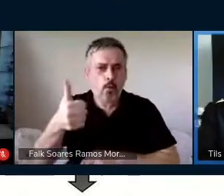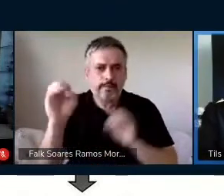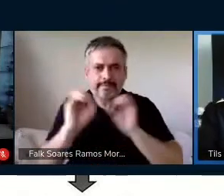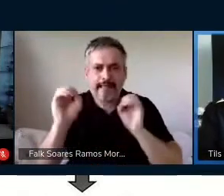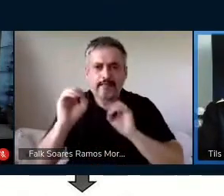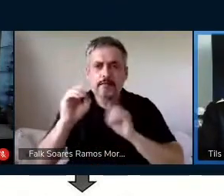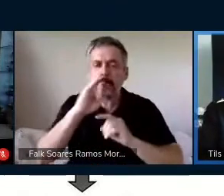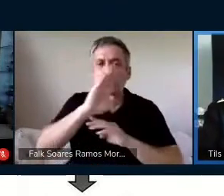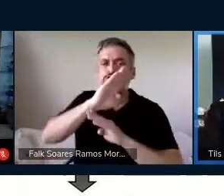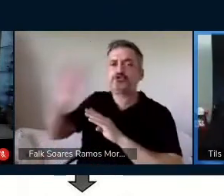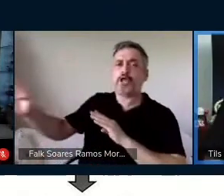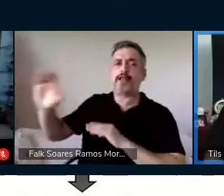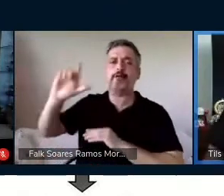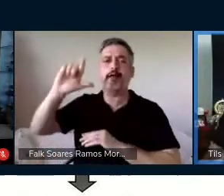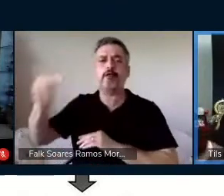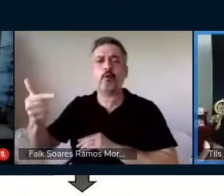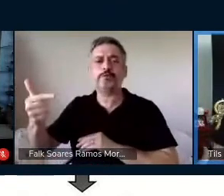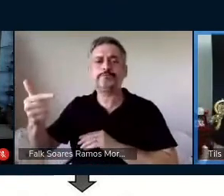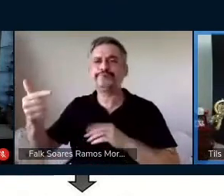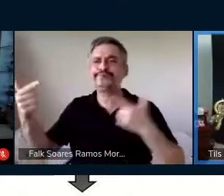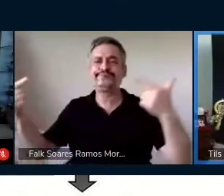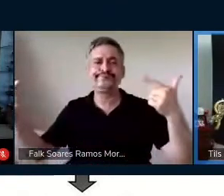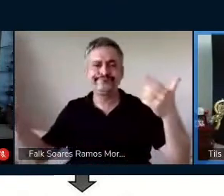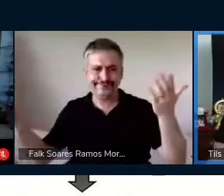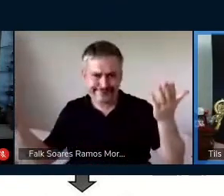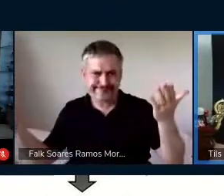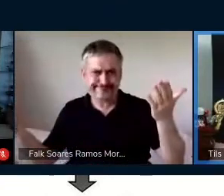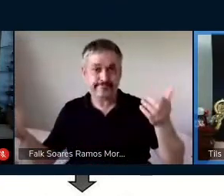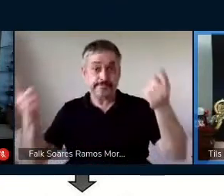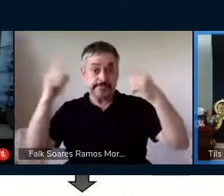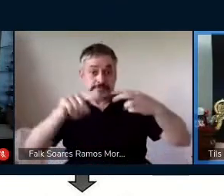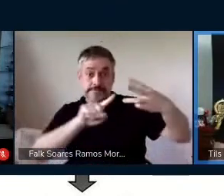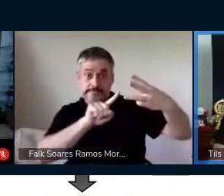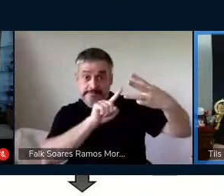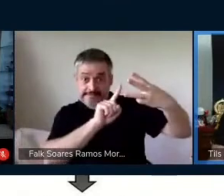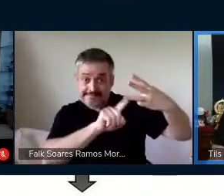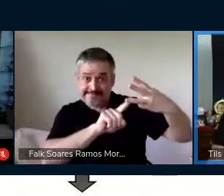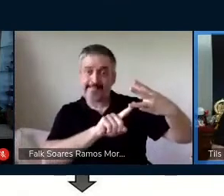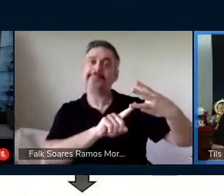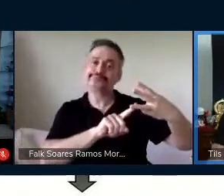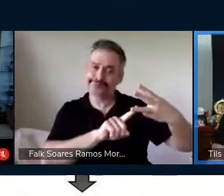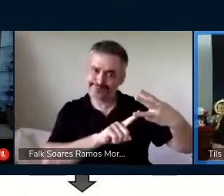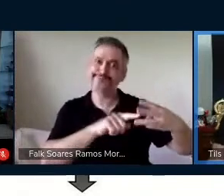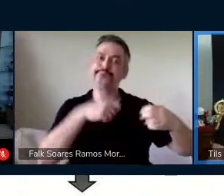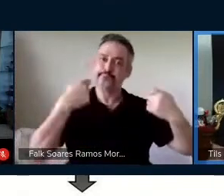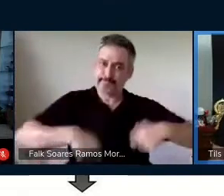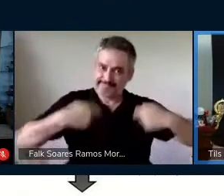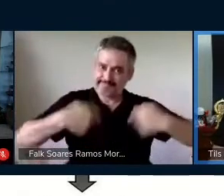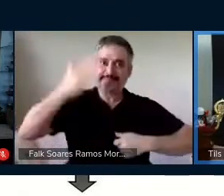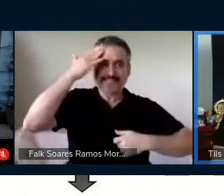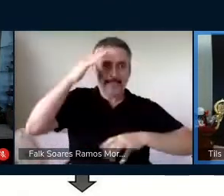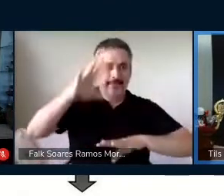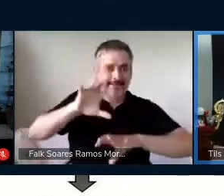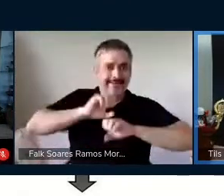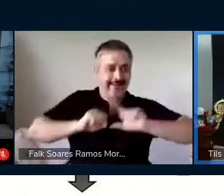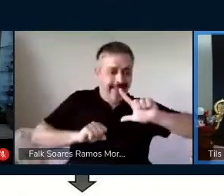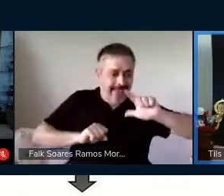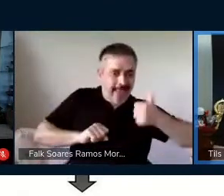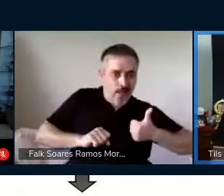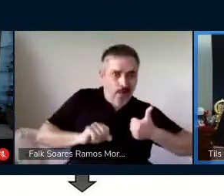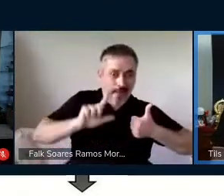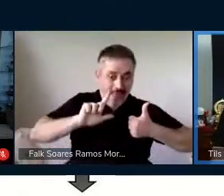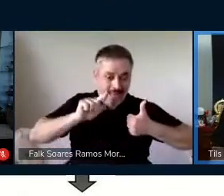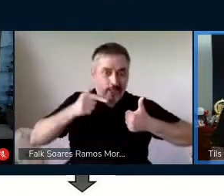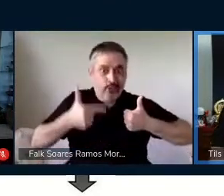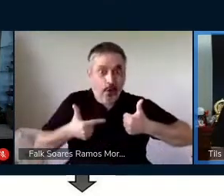E ela recebe essa interferência, o cruzamento de regras entre L1 e L2. Nós temos a segunda situação, língua